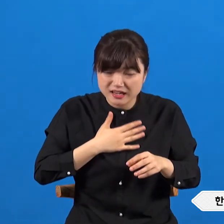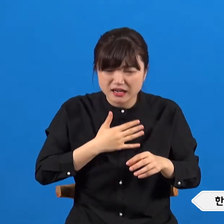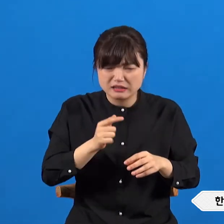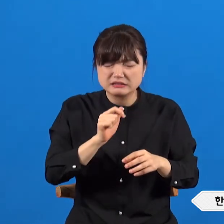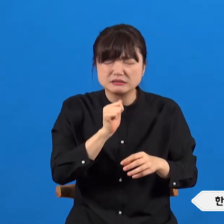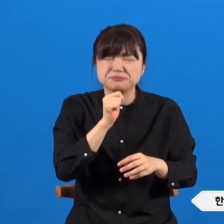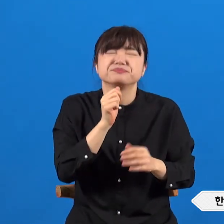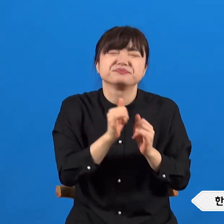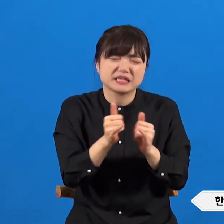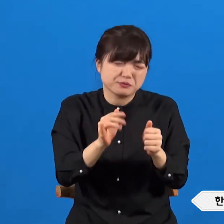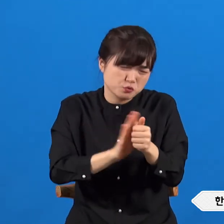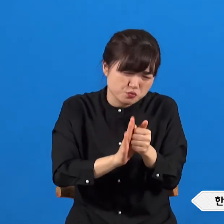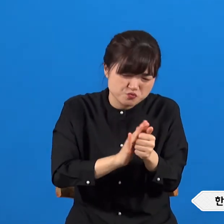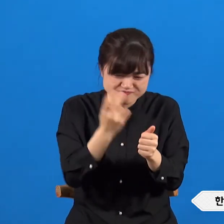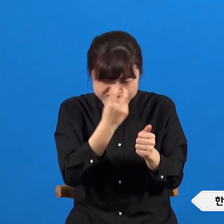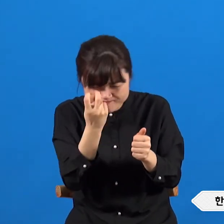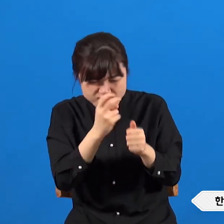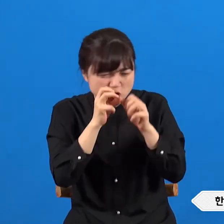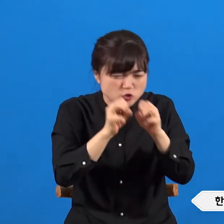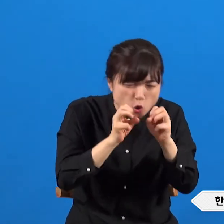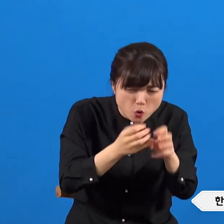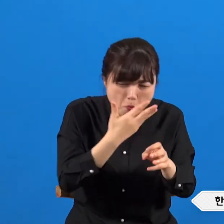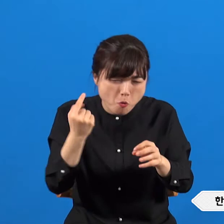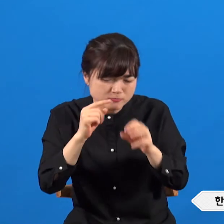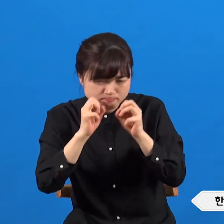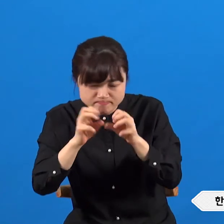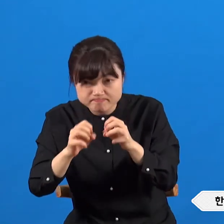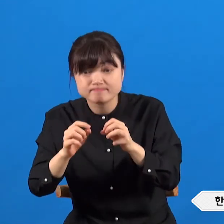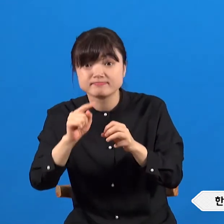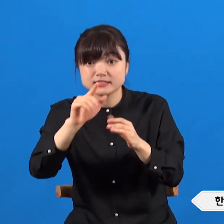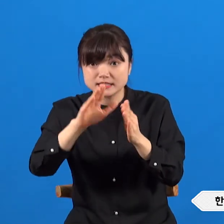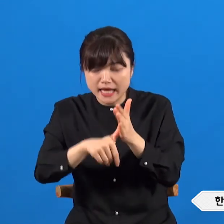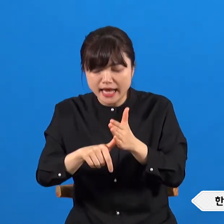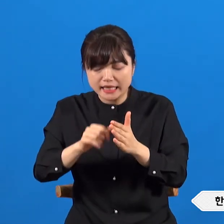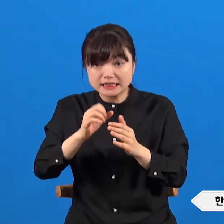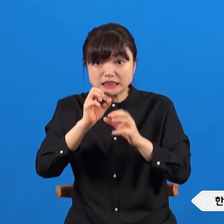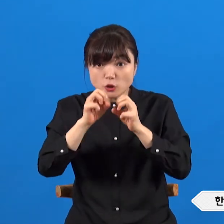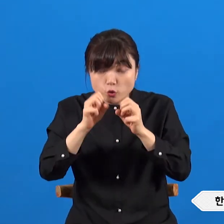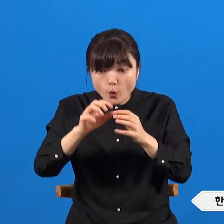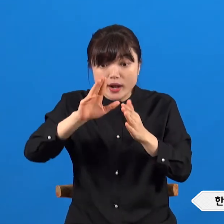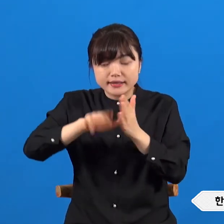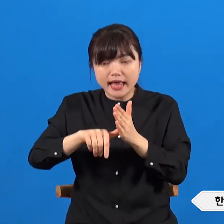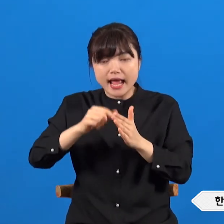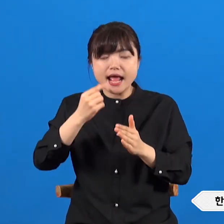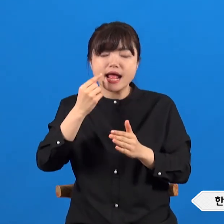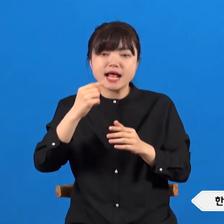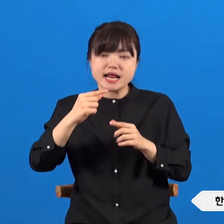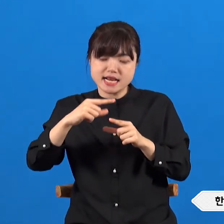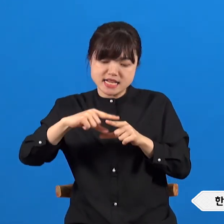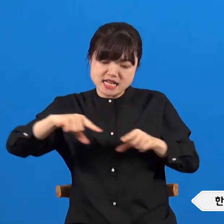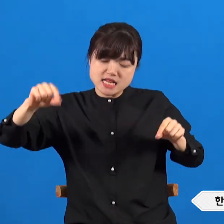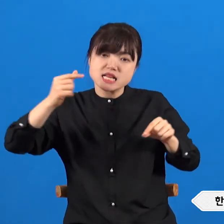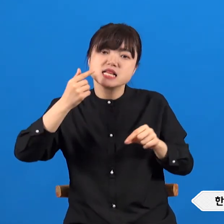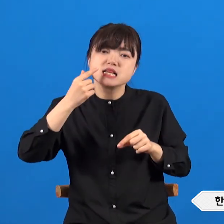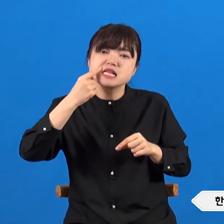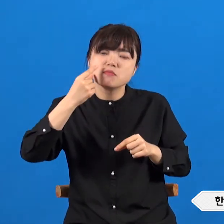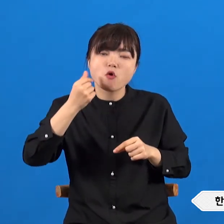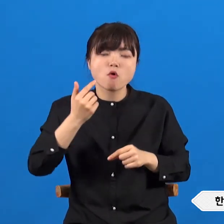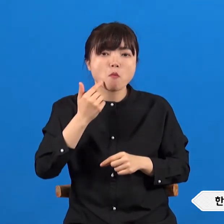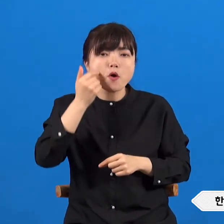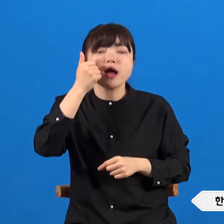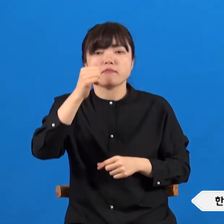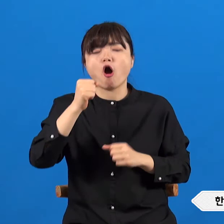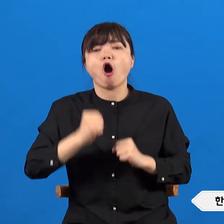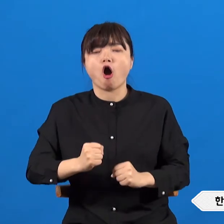대표적인 사례로 꼽히고 있습니다. 그런데 그 사역의 중심에 일본인 목사가 한 사람 있었습니다.